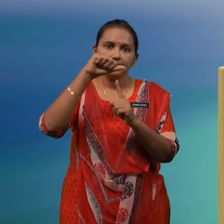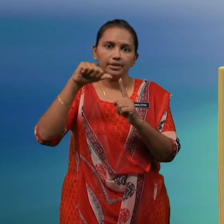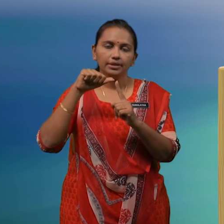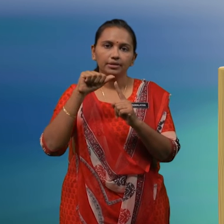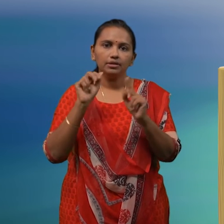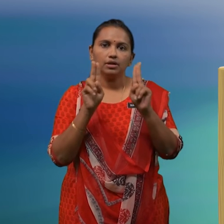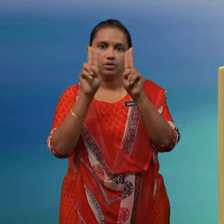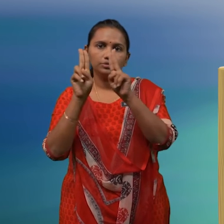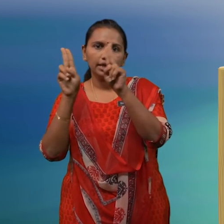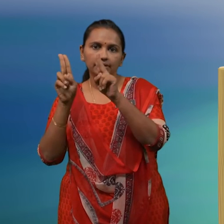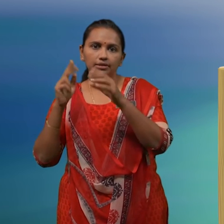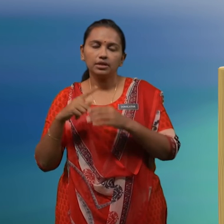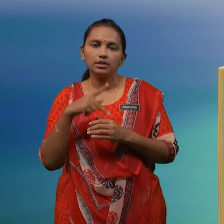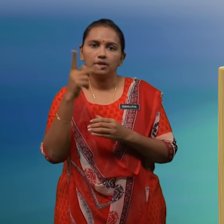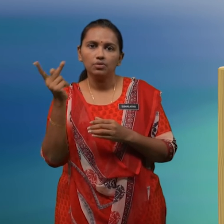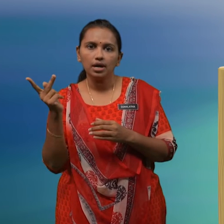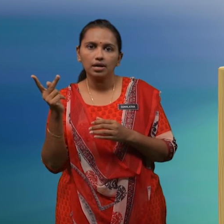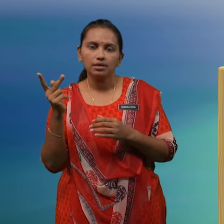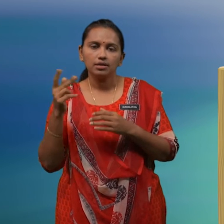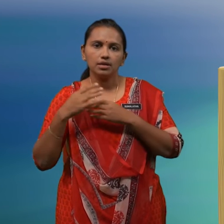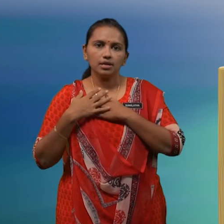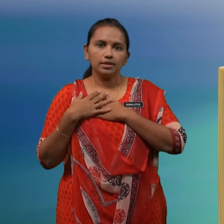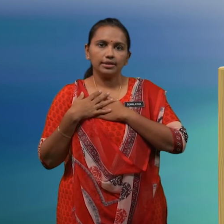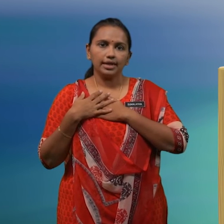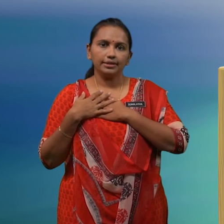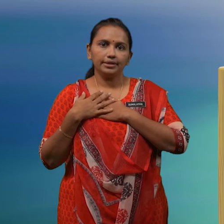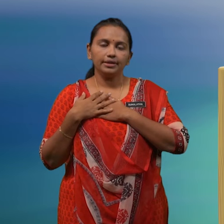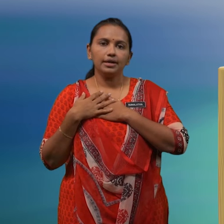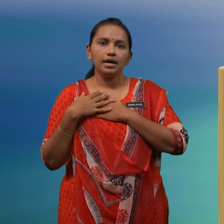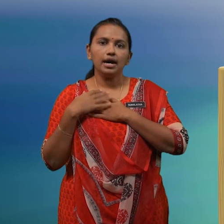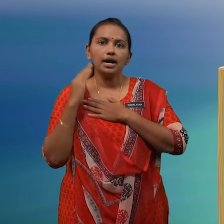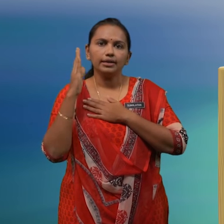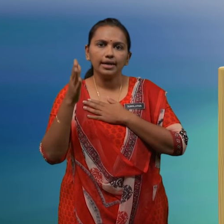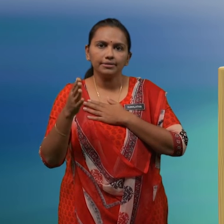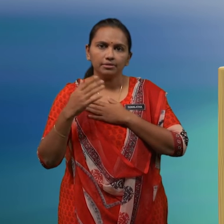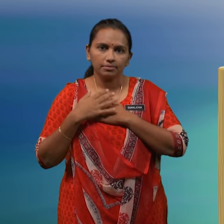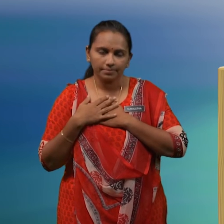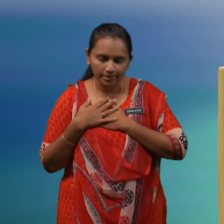Apabila udara keluar, dada akan